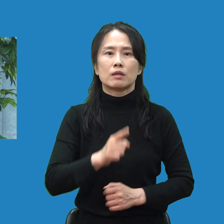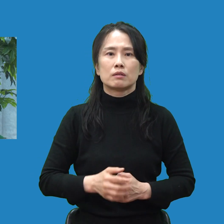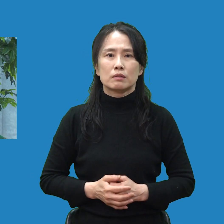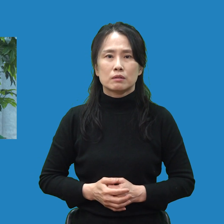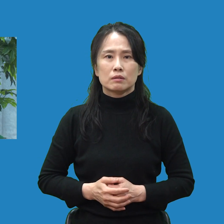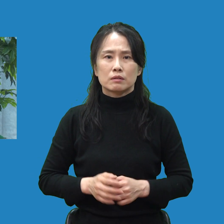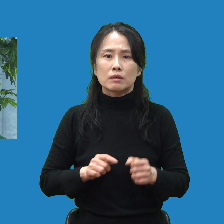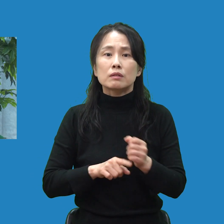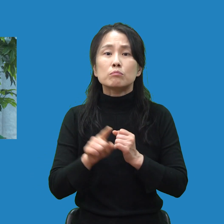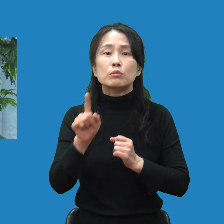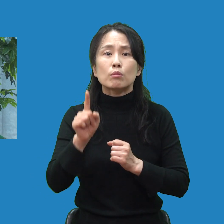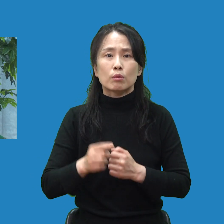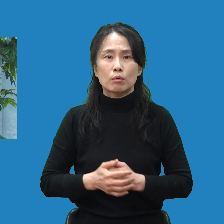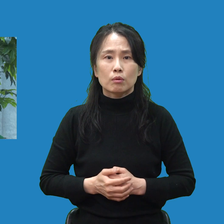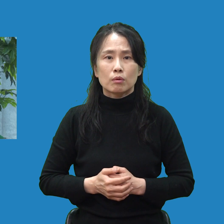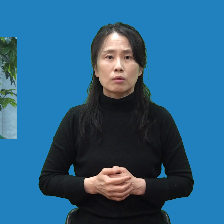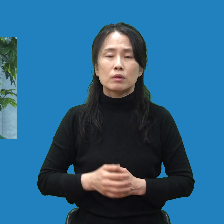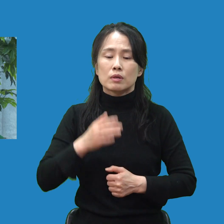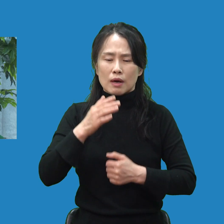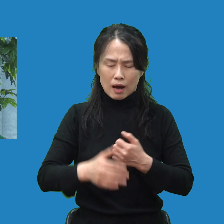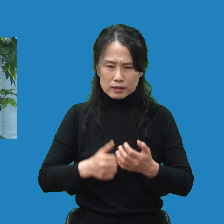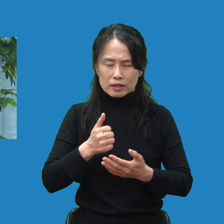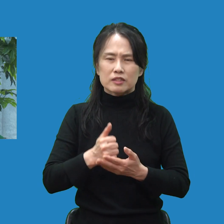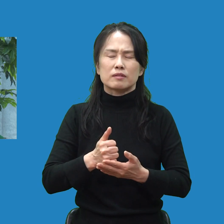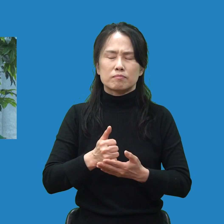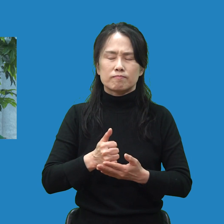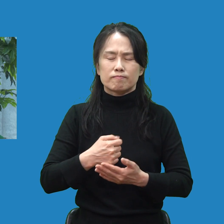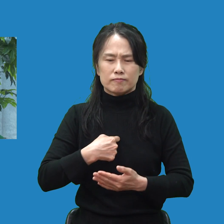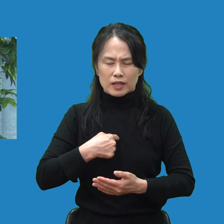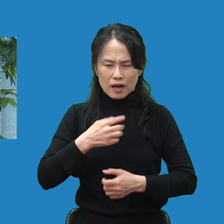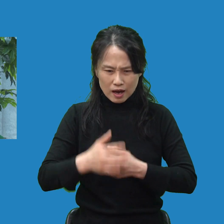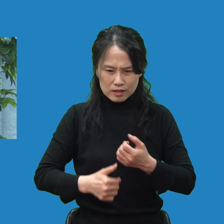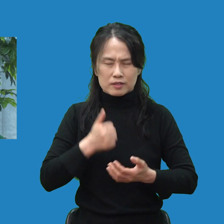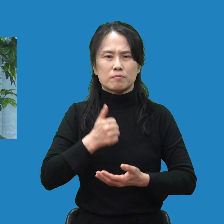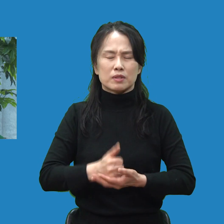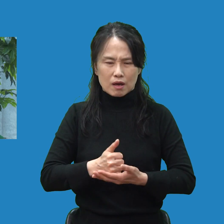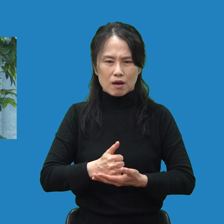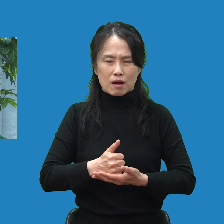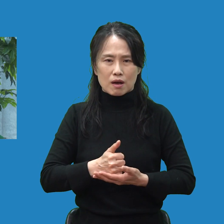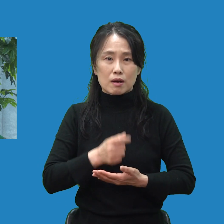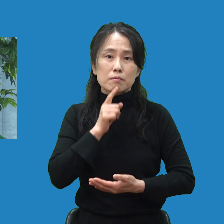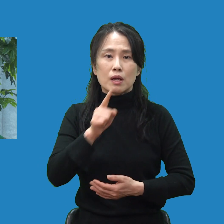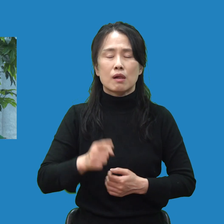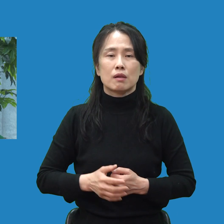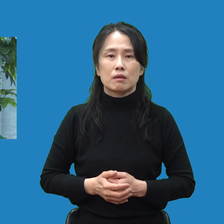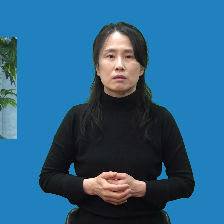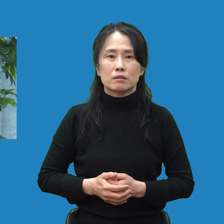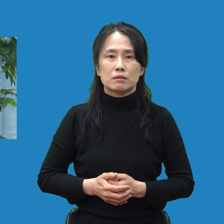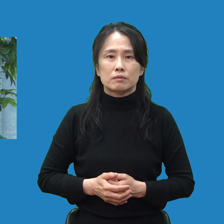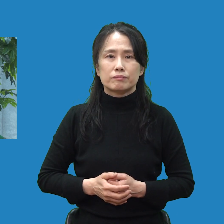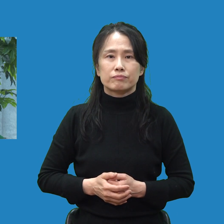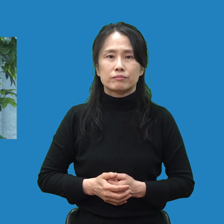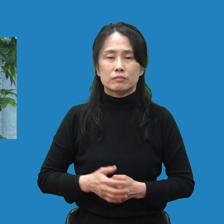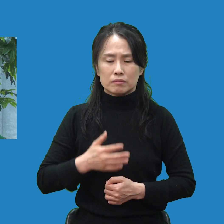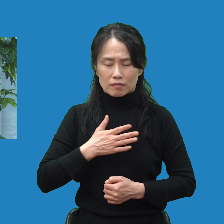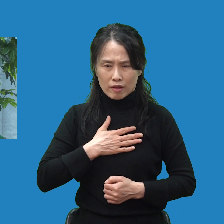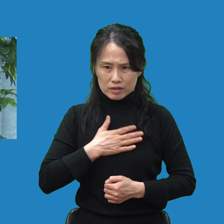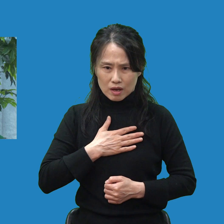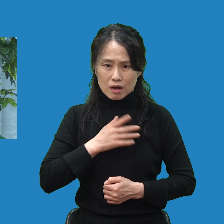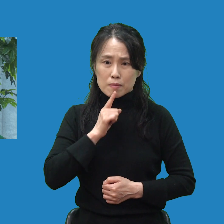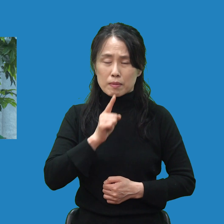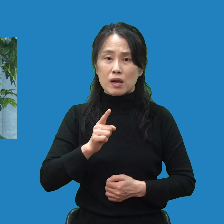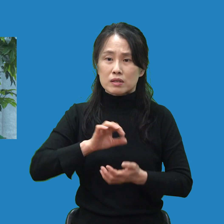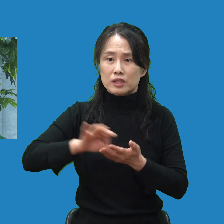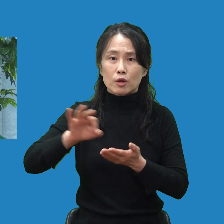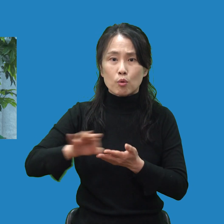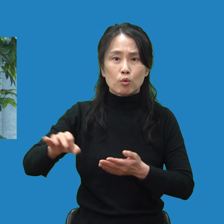이게 무슨 말씀이에요? 나 하나님이다. 그런 말이죠. 나다라고 하는 말은 하나님 이외에 아무도 쓸 수 없는